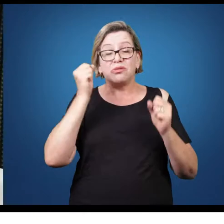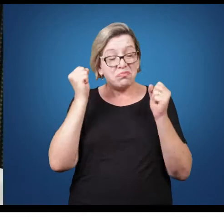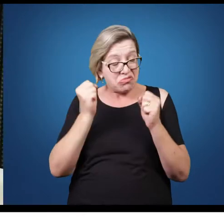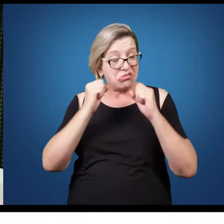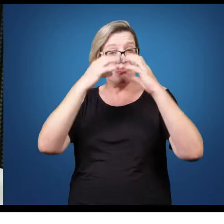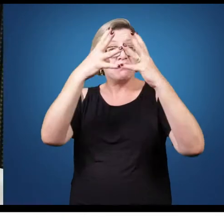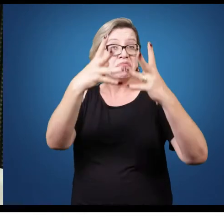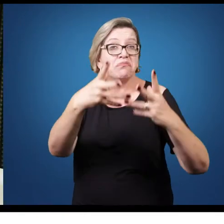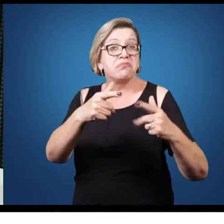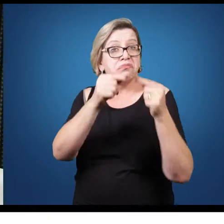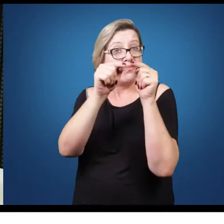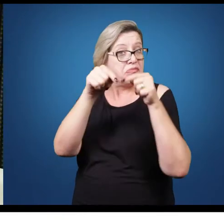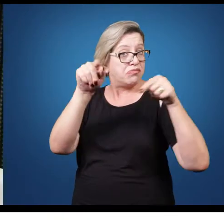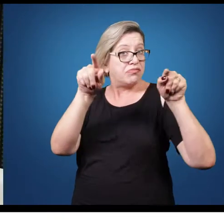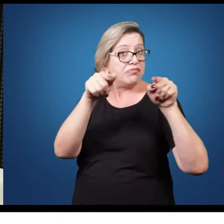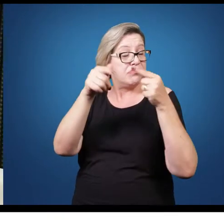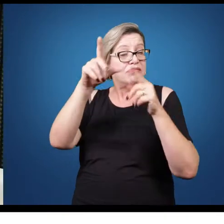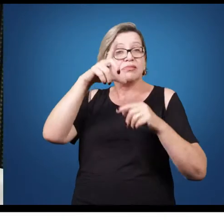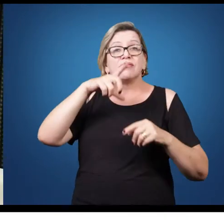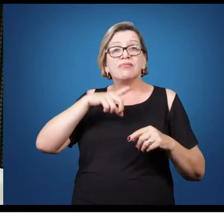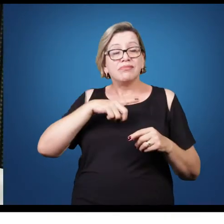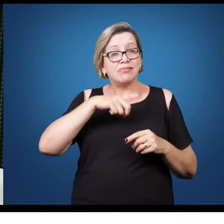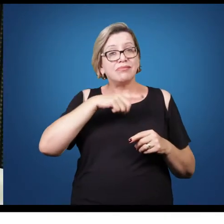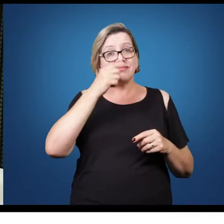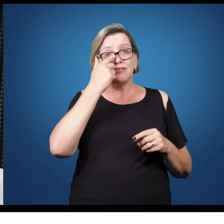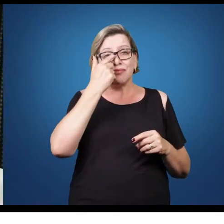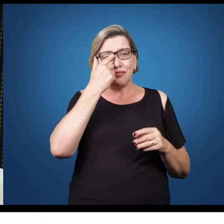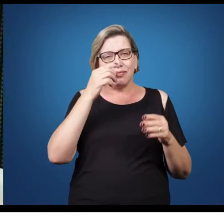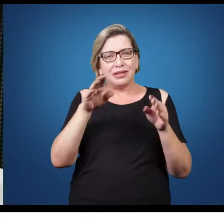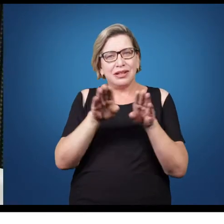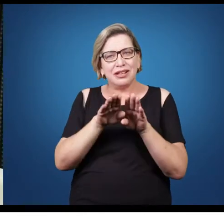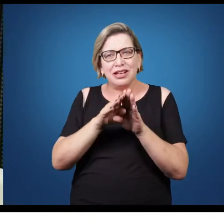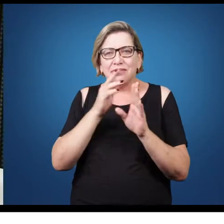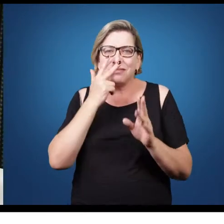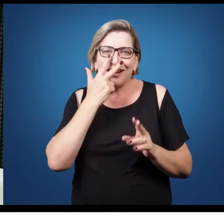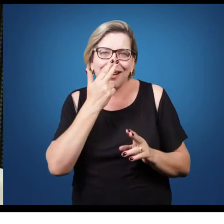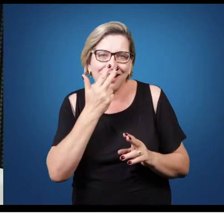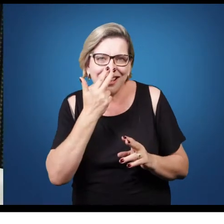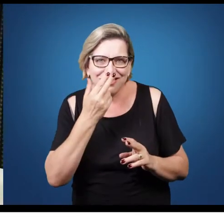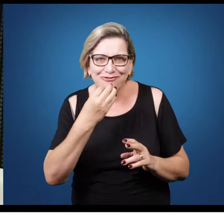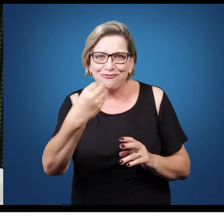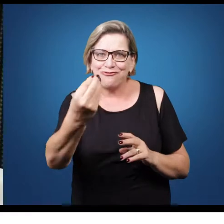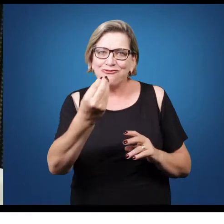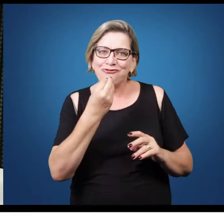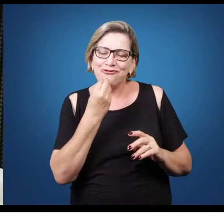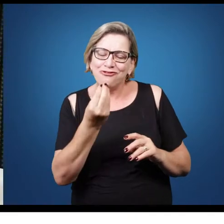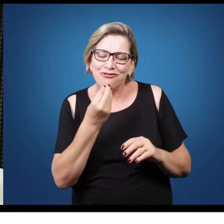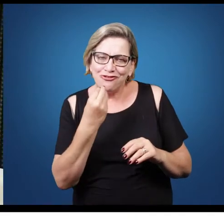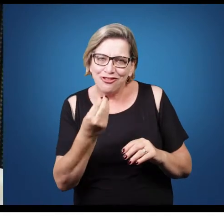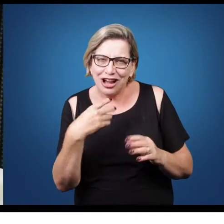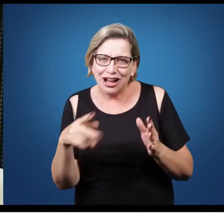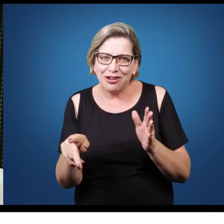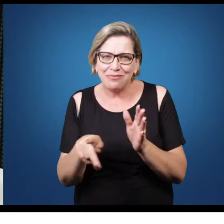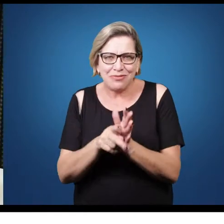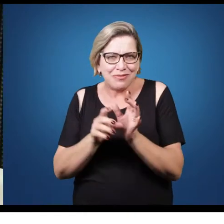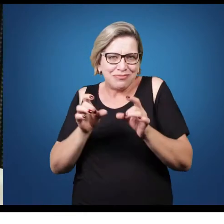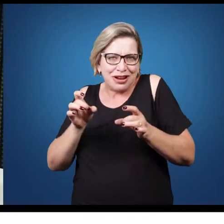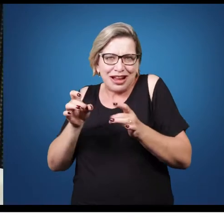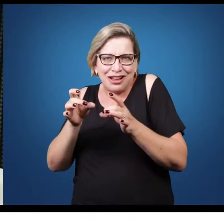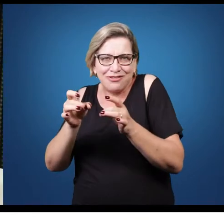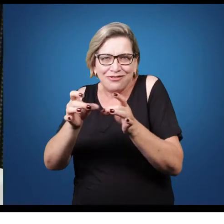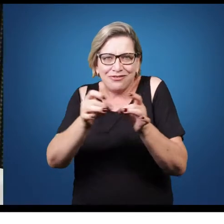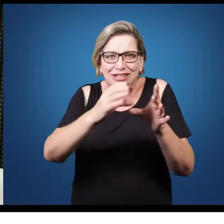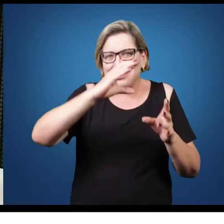musical nesse sistema e isso enfraqueceu o fórum de certa forma doce cultural é a indústria fonográfica